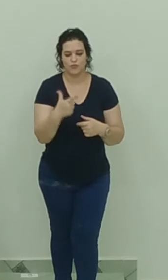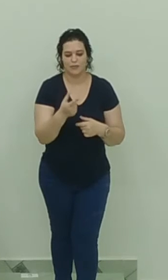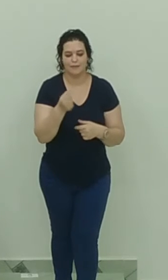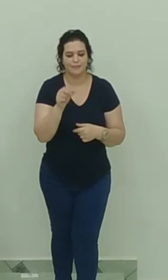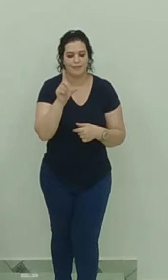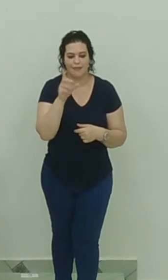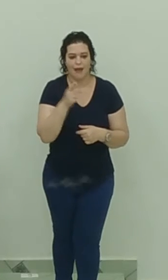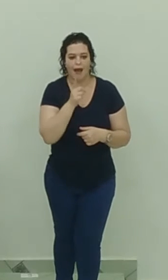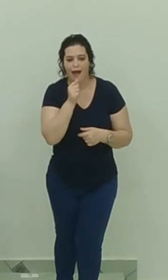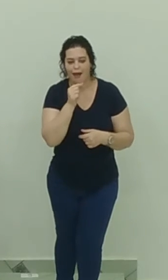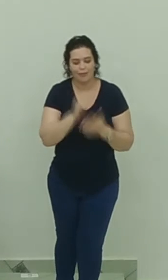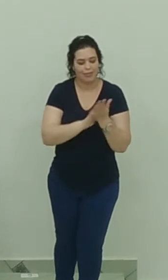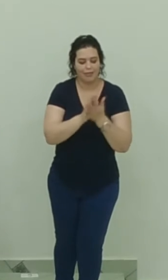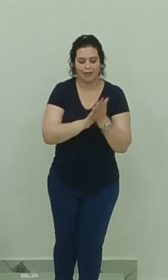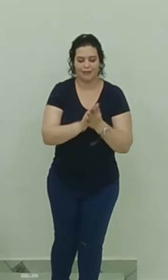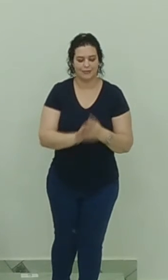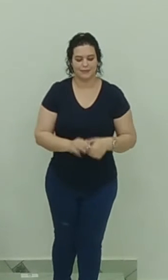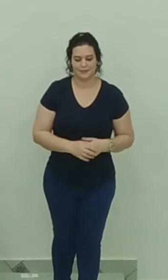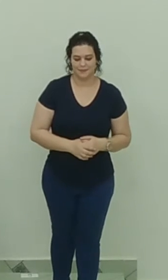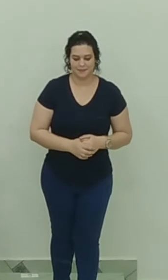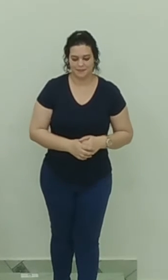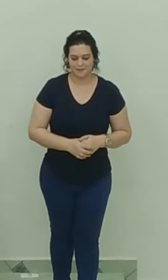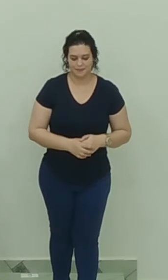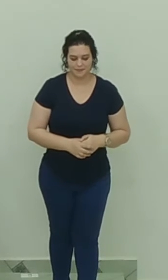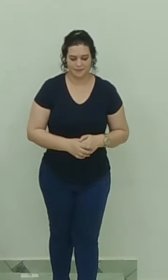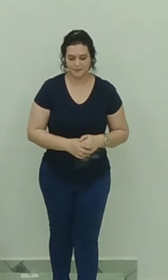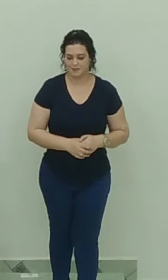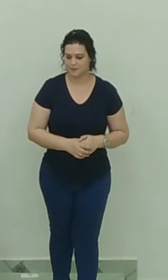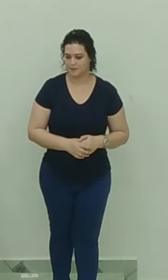O povo está passando na maior alegria,